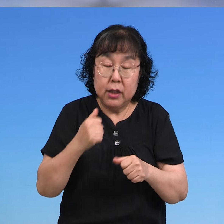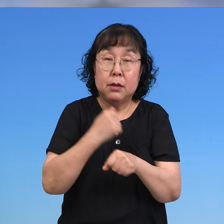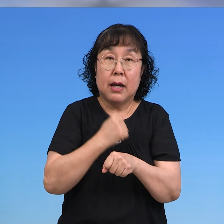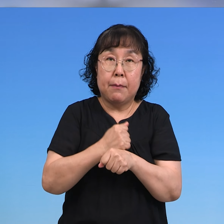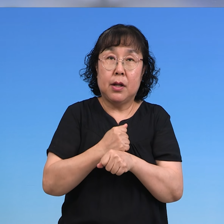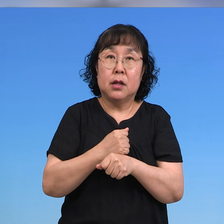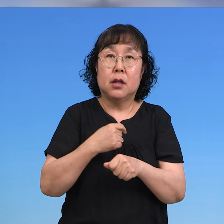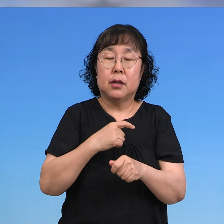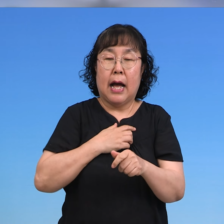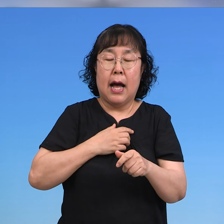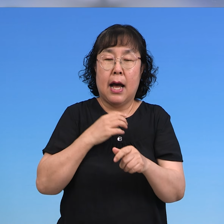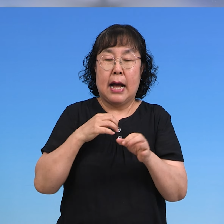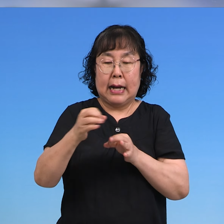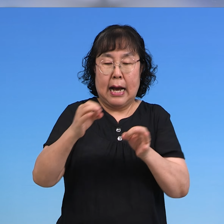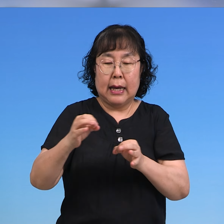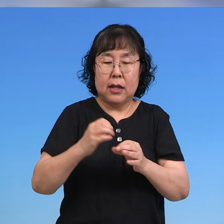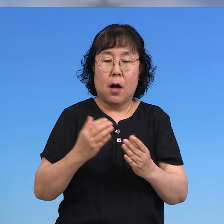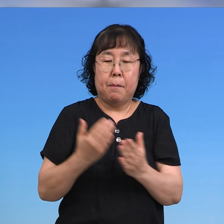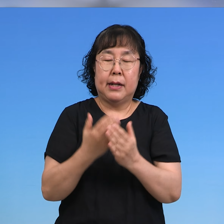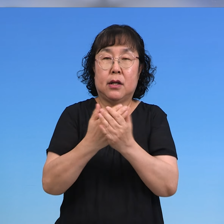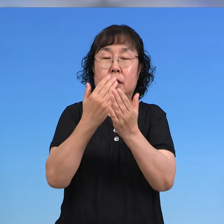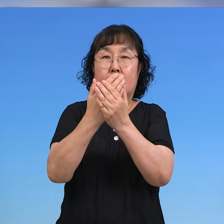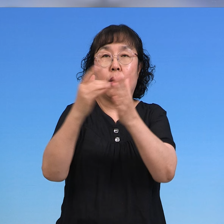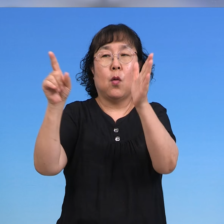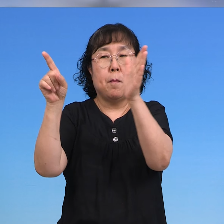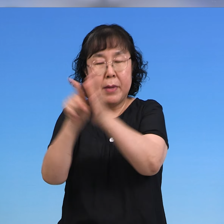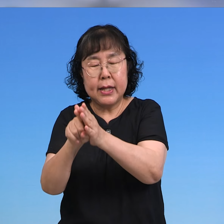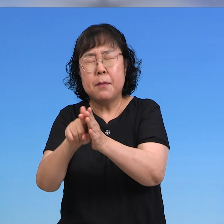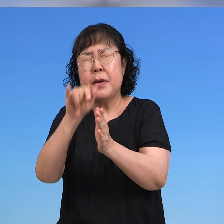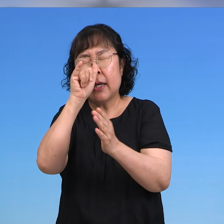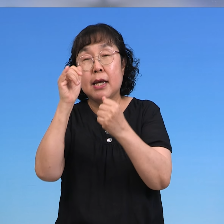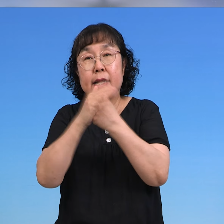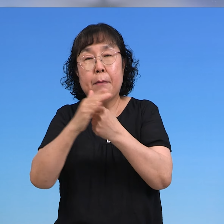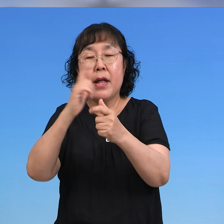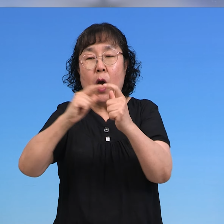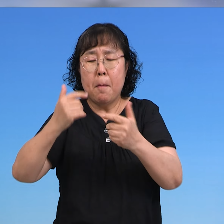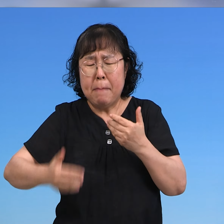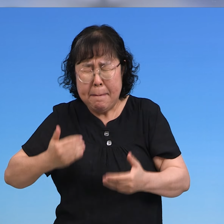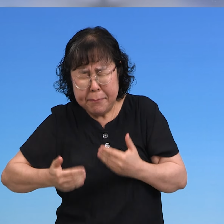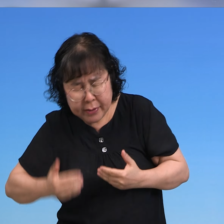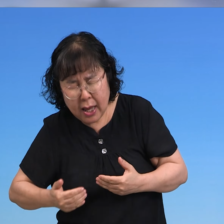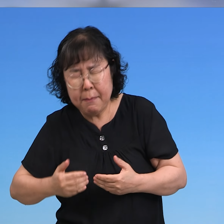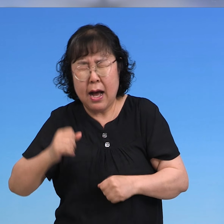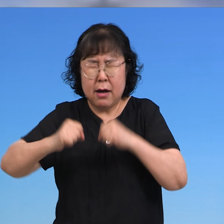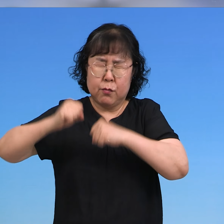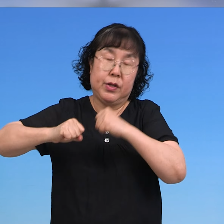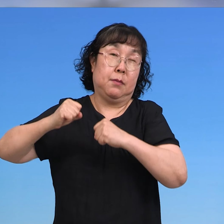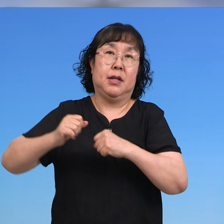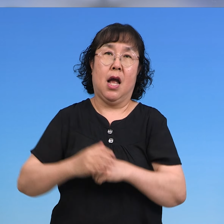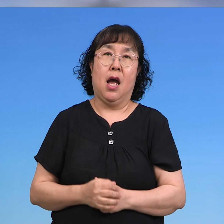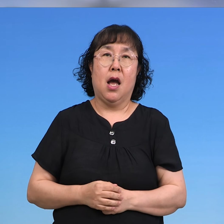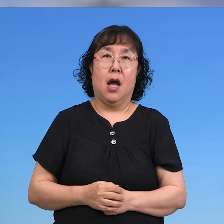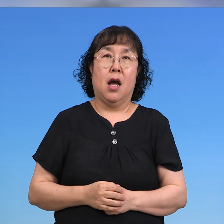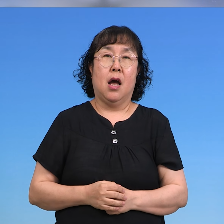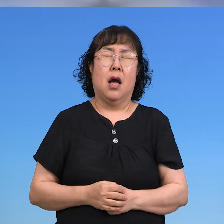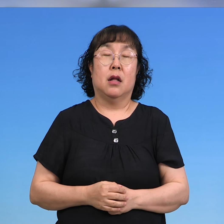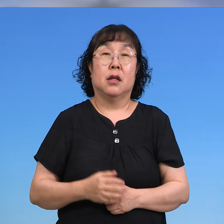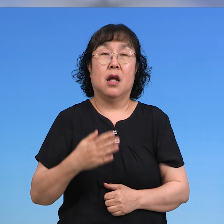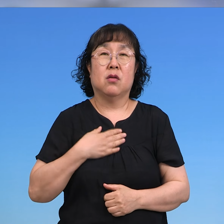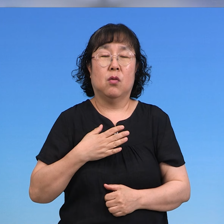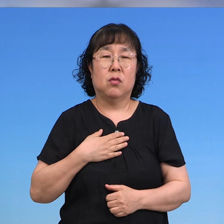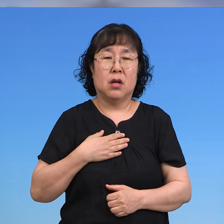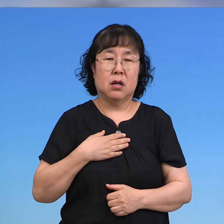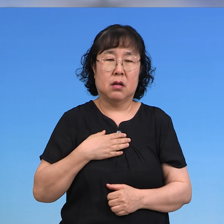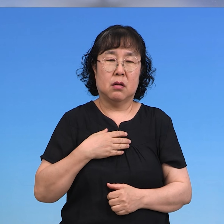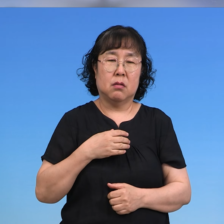거라고 나는 믿는다는 의욕이 있기 때문이에요. 잘 안 되는 카페나 식당은요 참 마음이 아파요. 저는 목사니까 뭐